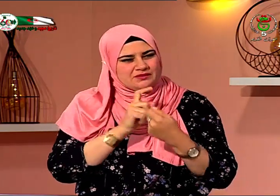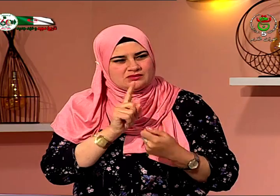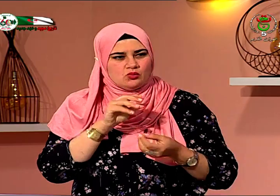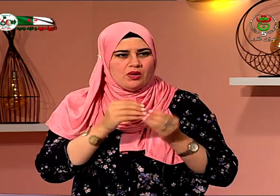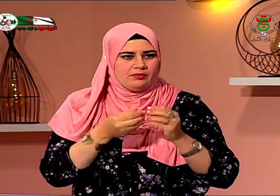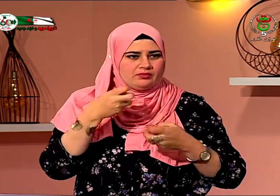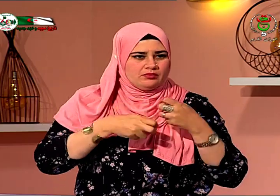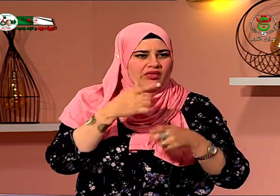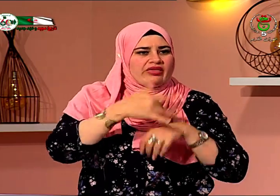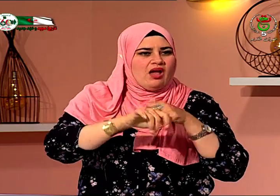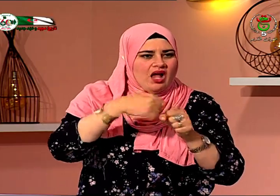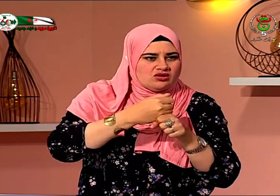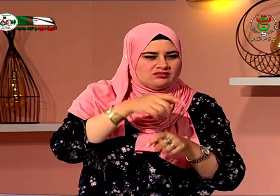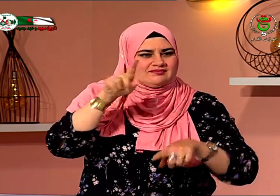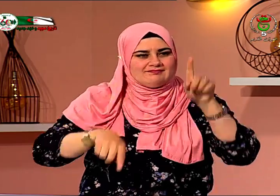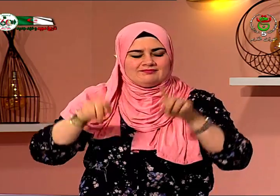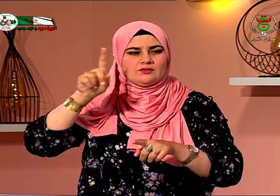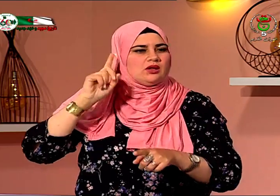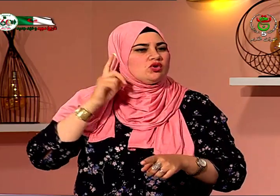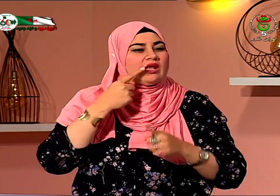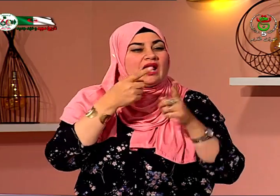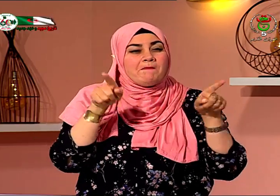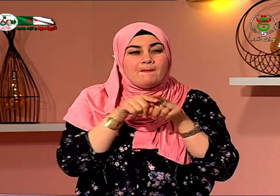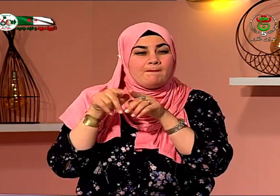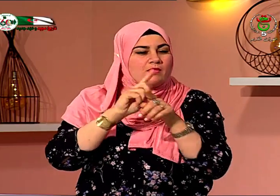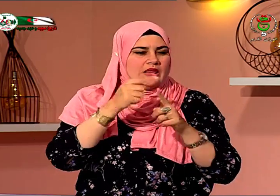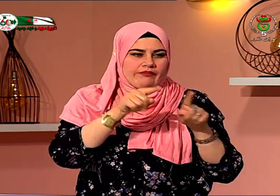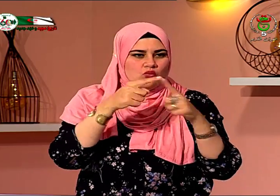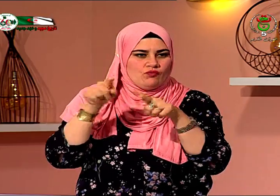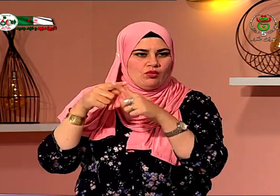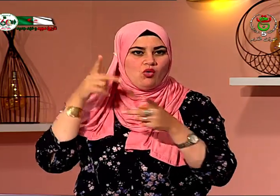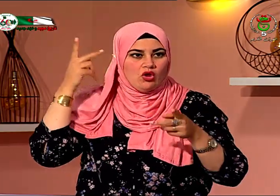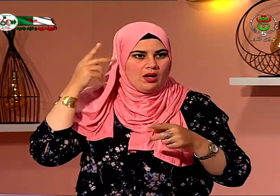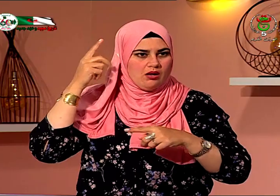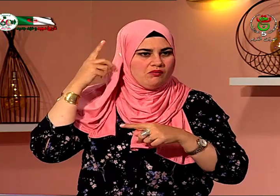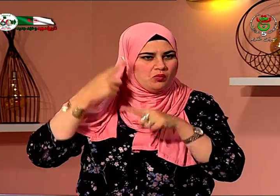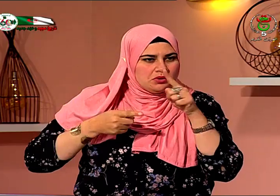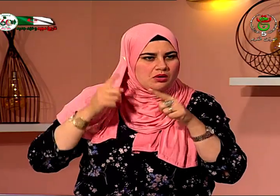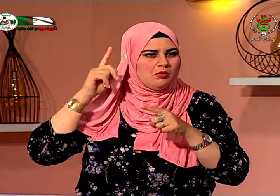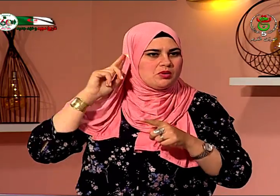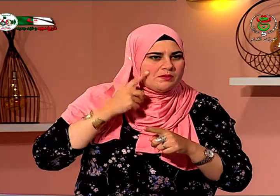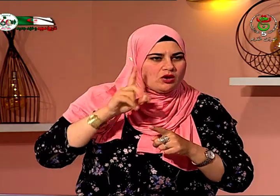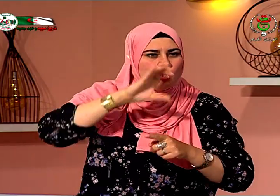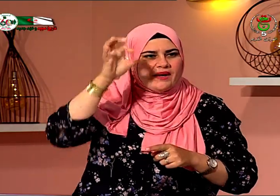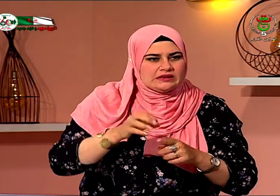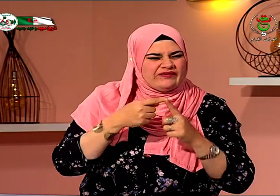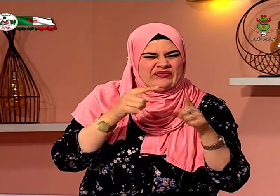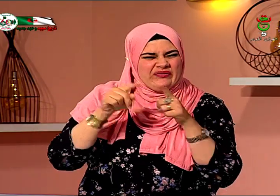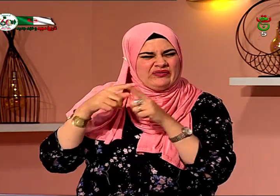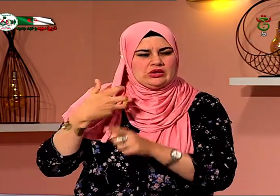يعني لقينا هذا المركز يعني حتى الإعلام رهو ناقص من هذا الباب يعني الكثير من الأشخاص يظنوا أن